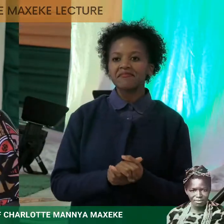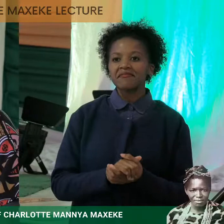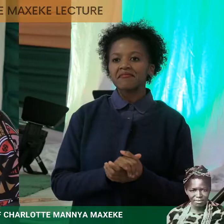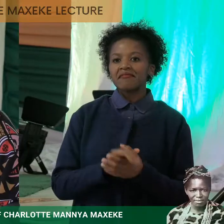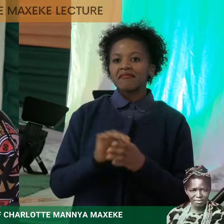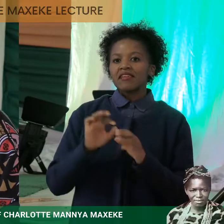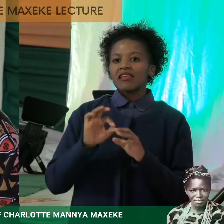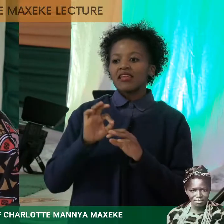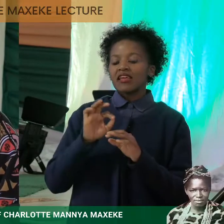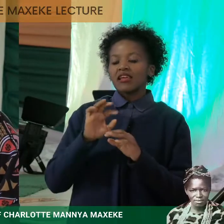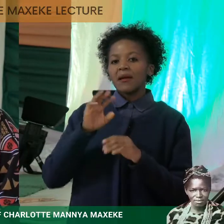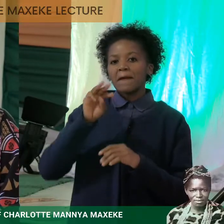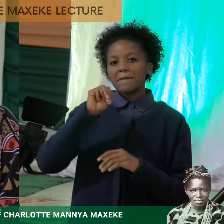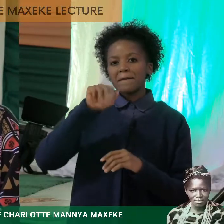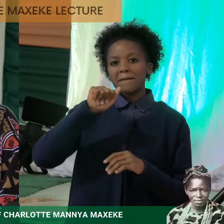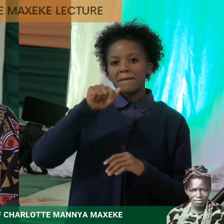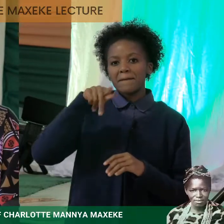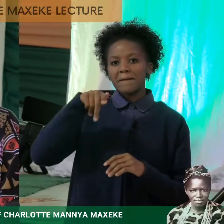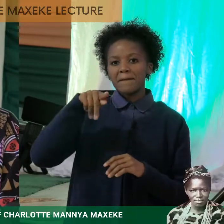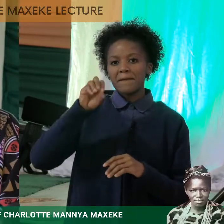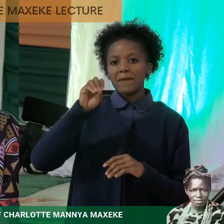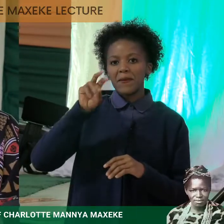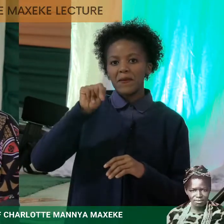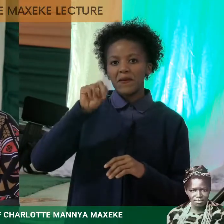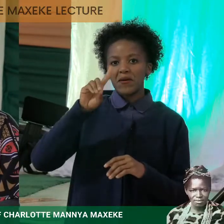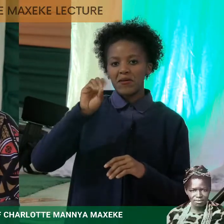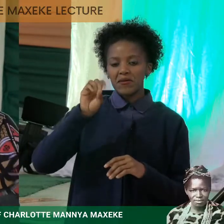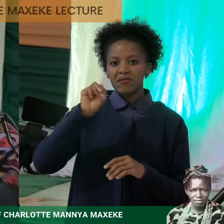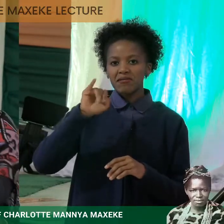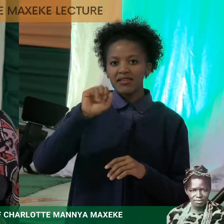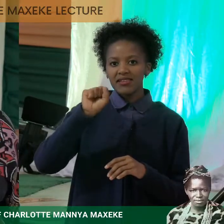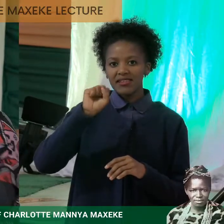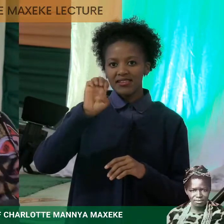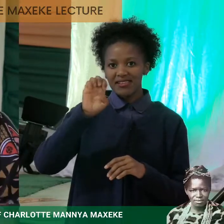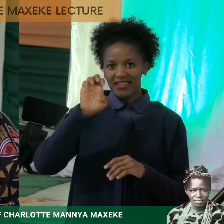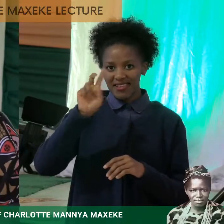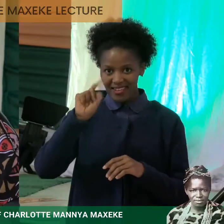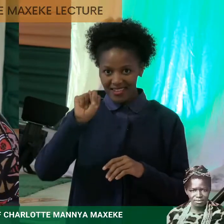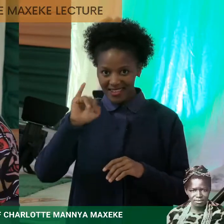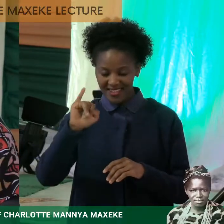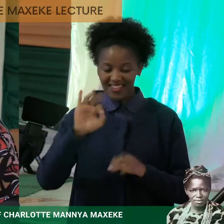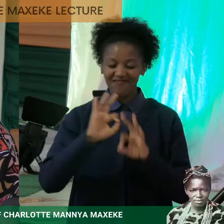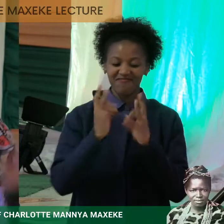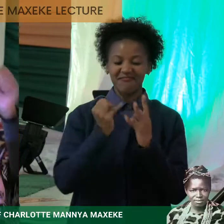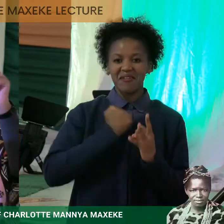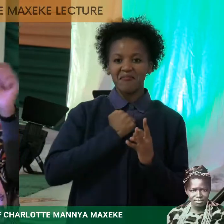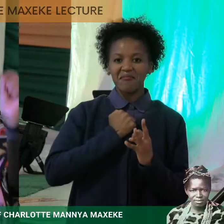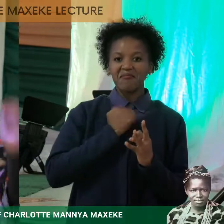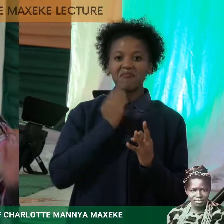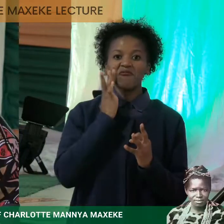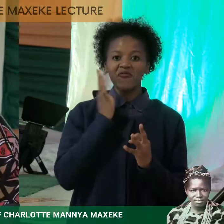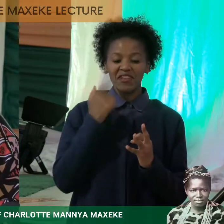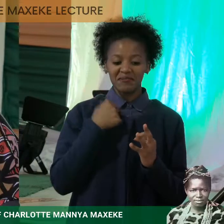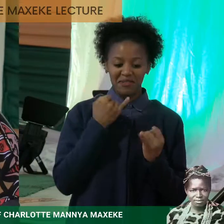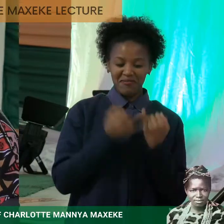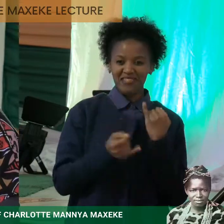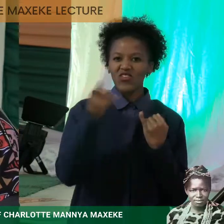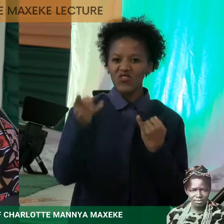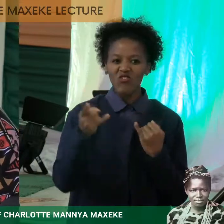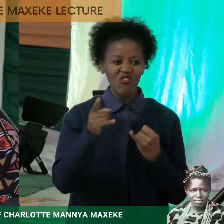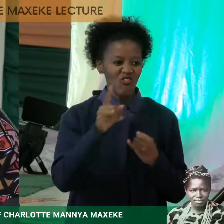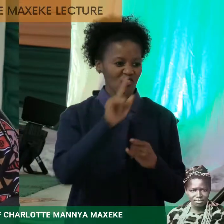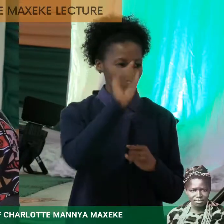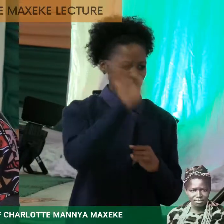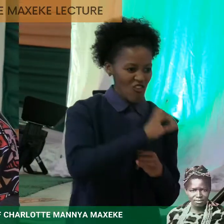Emampondomiseni ke kusekhaya andizothi ke xa ndenze imistake ninde nibe niphethe i-red pen